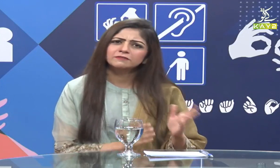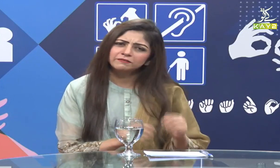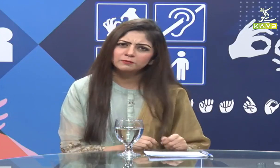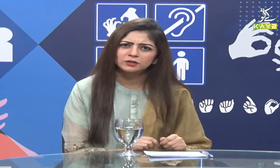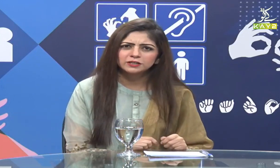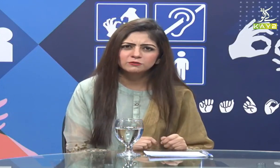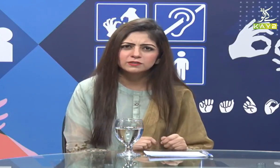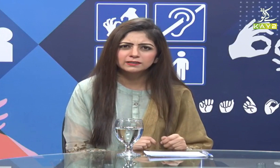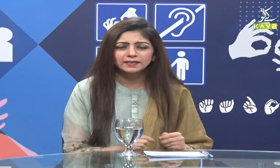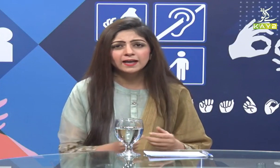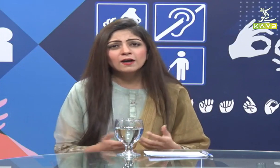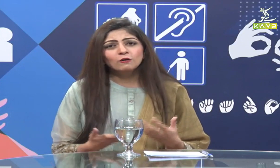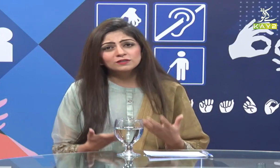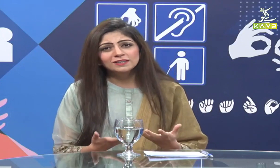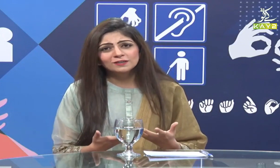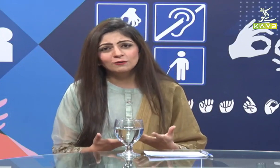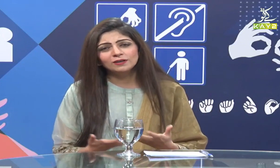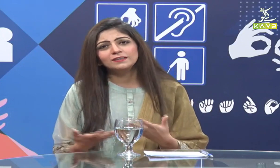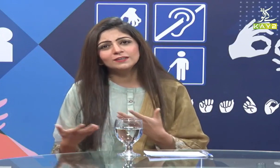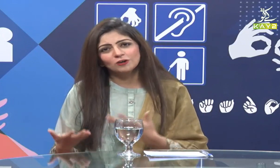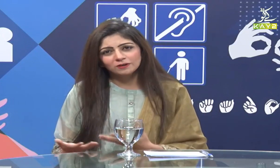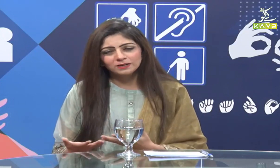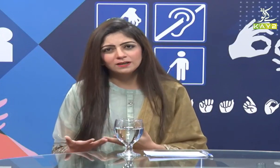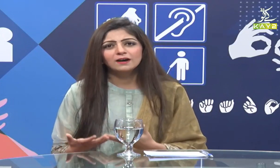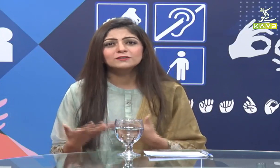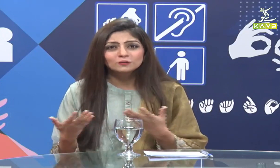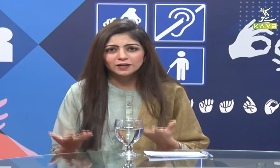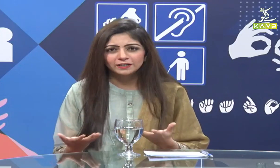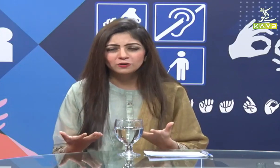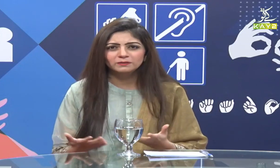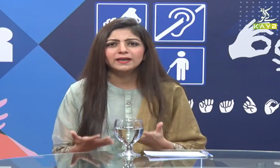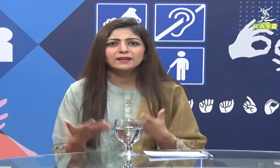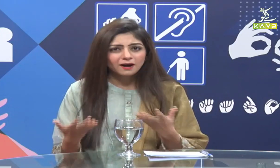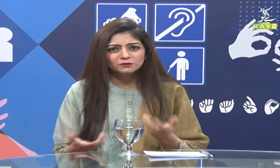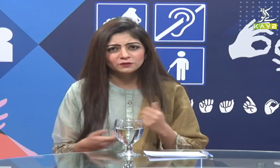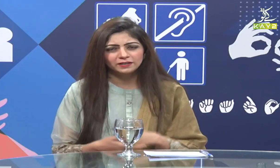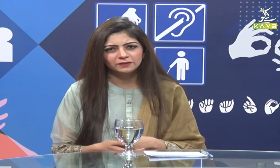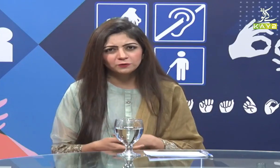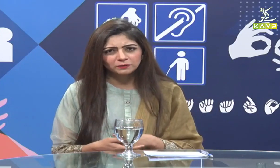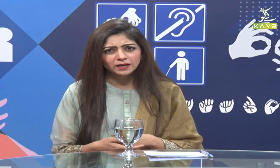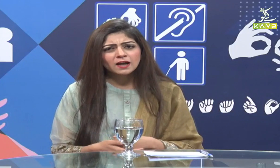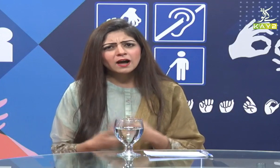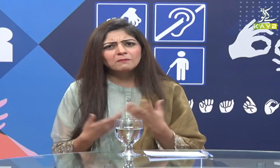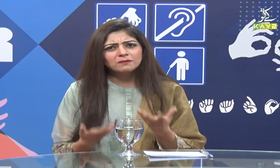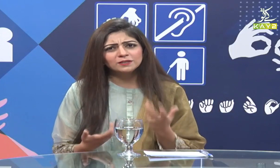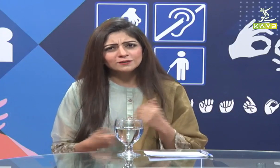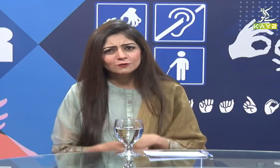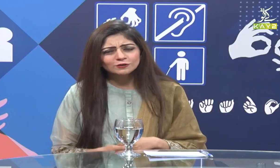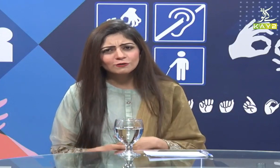डेफ़ कम्युनिटी यूज़ करती है। उसकी ज़रूरत एक नॉर्मल सोसाइटी को भी है, एक आम सोसाइटी को भी है। अब आप ये सोच रहे होंगे